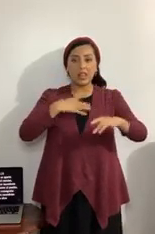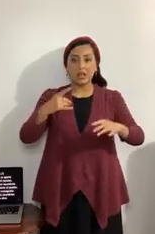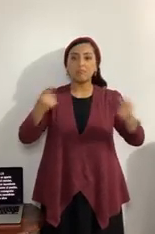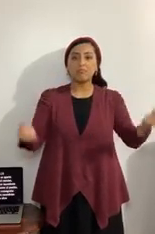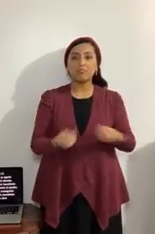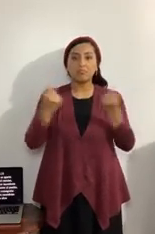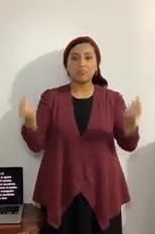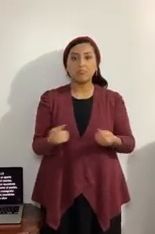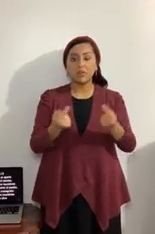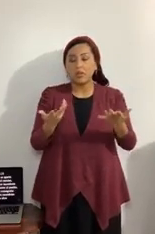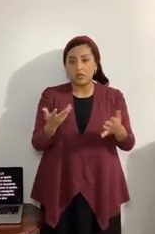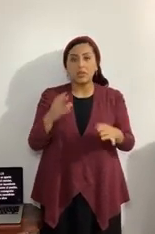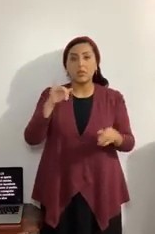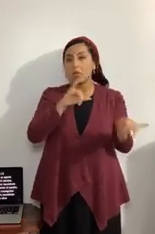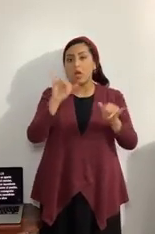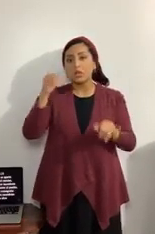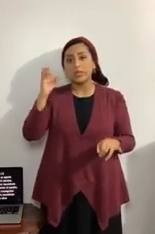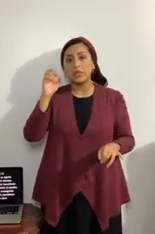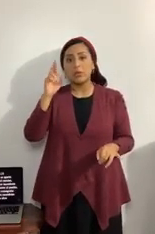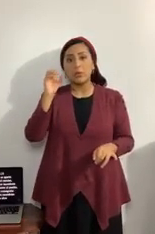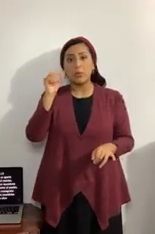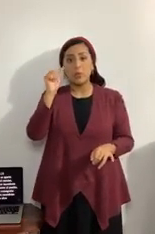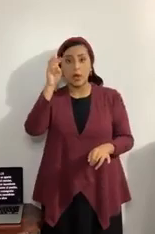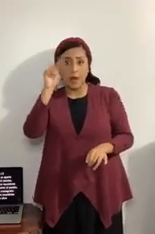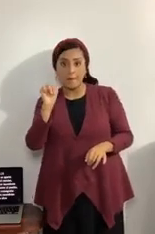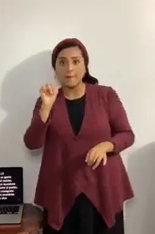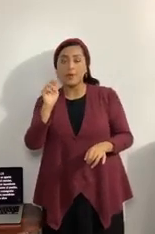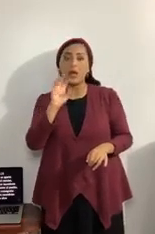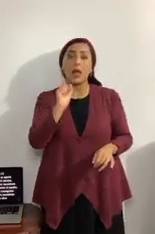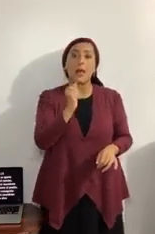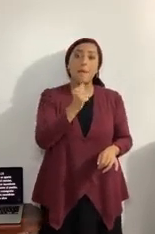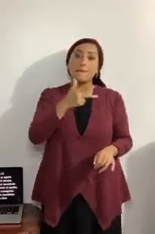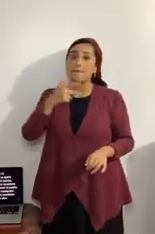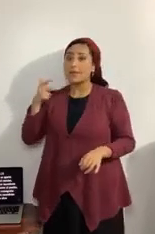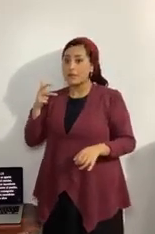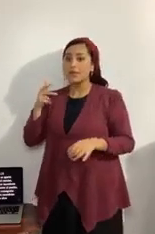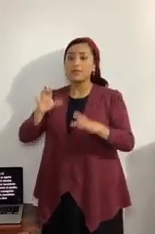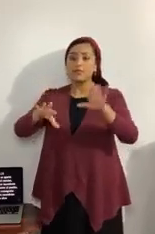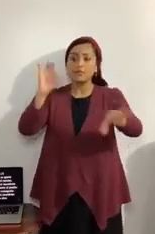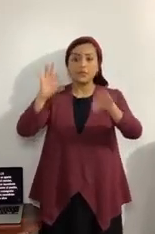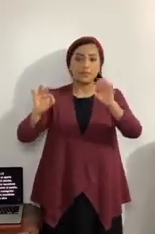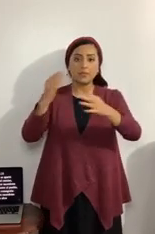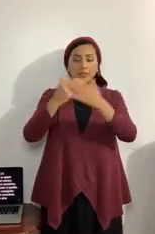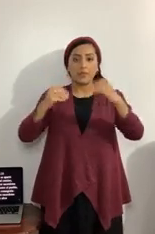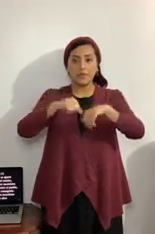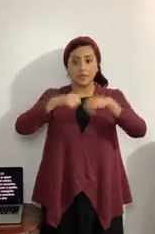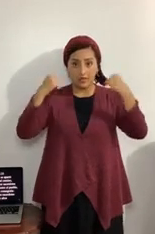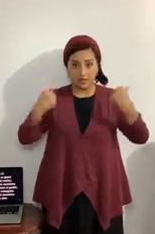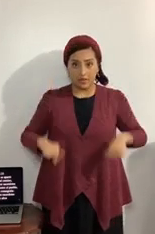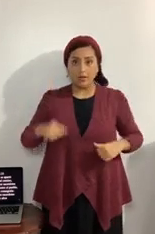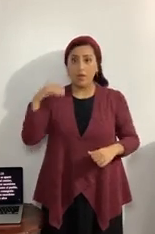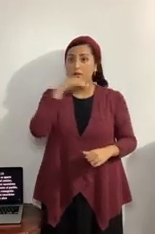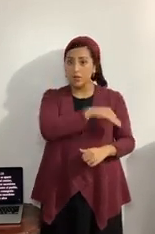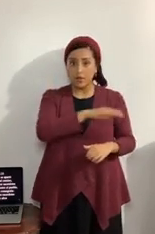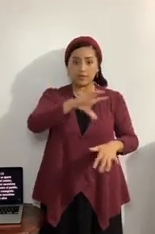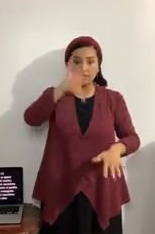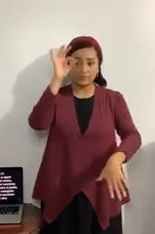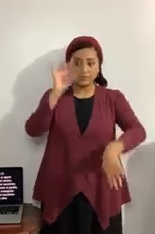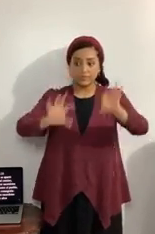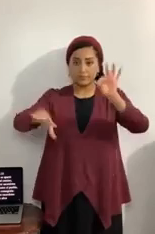no se apartó Jeroboam de su mal camino, sino que volvió a ser sacerdotes de los lugares altos de entre el pueblo, y a quien